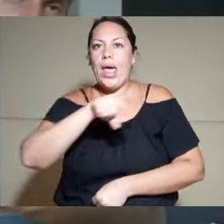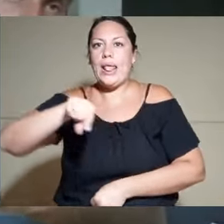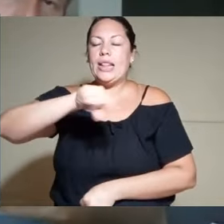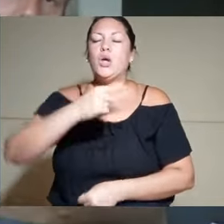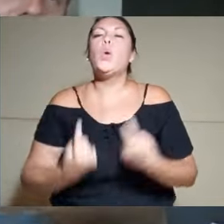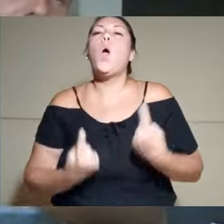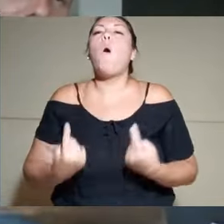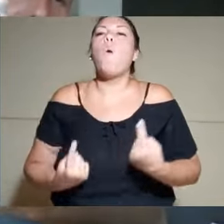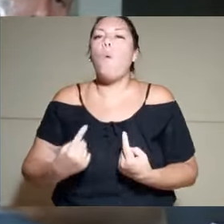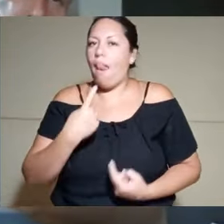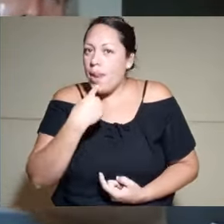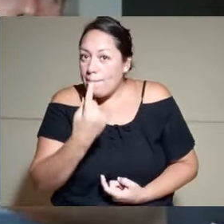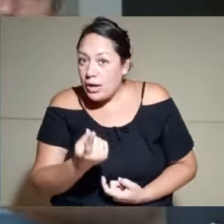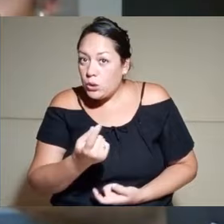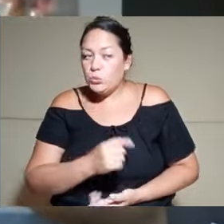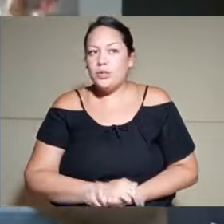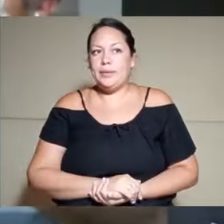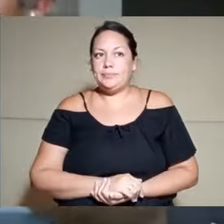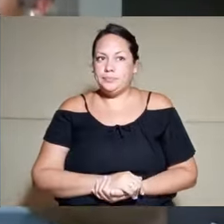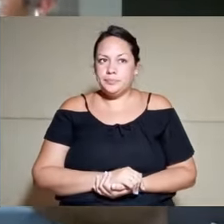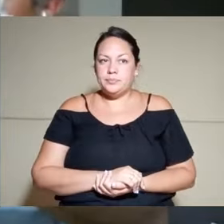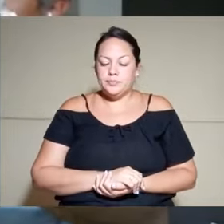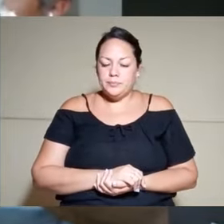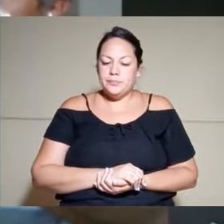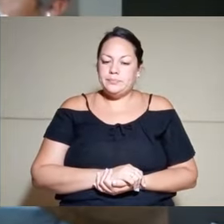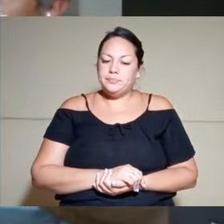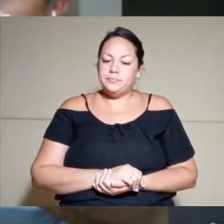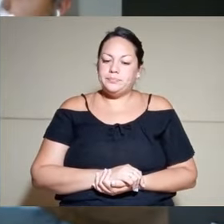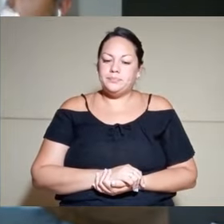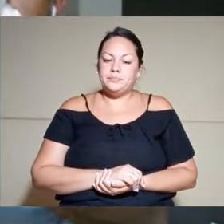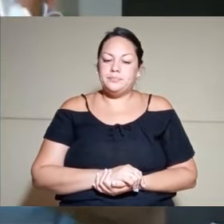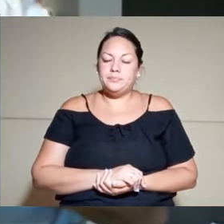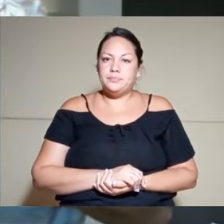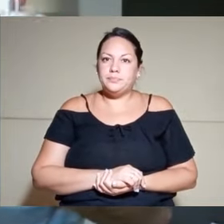protuberancia. Y el techo del cuarto ventrículo, ¿cuál será?